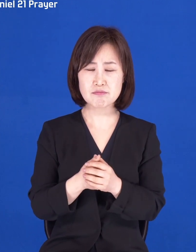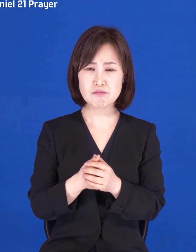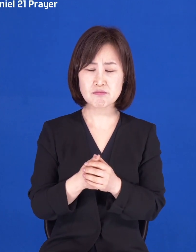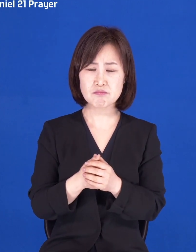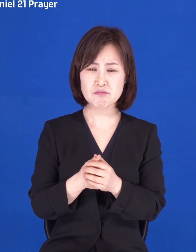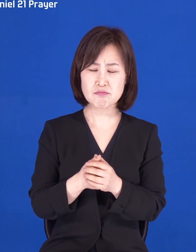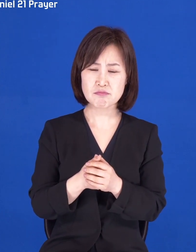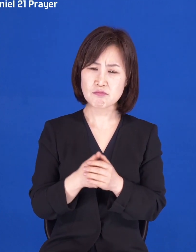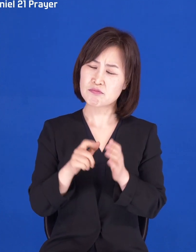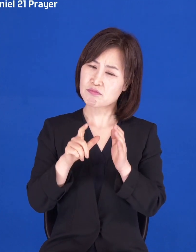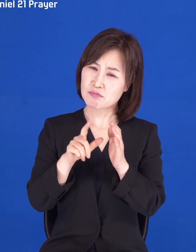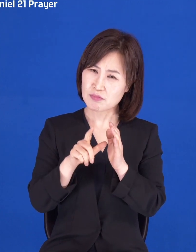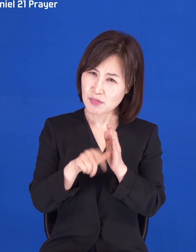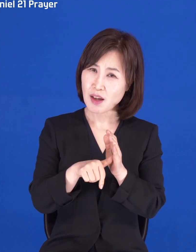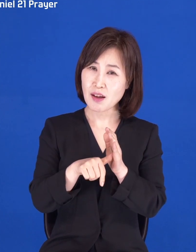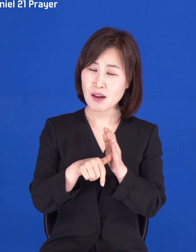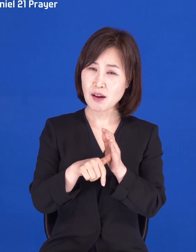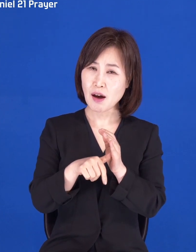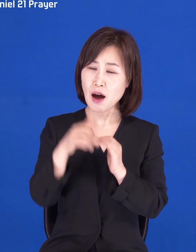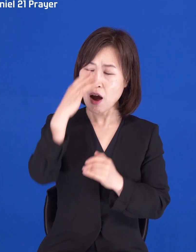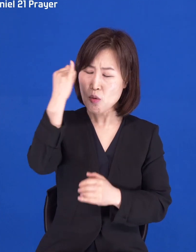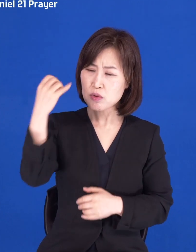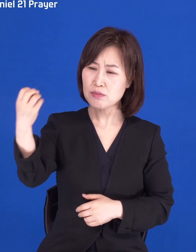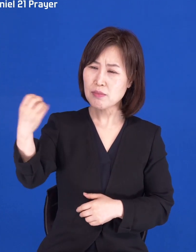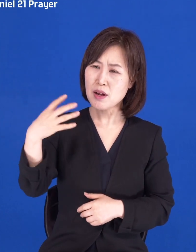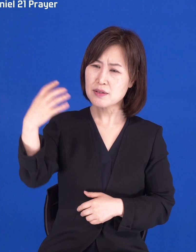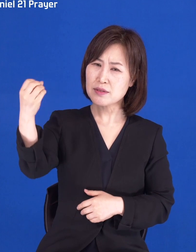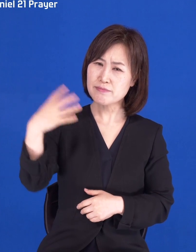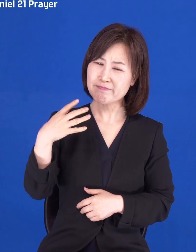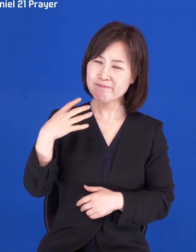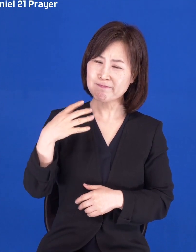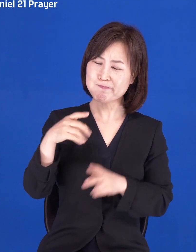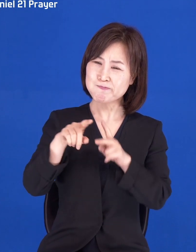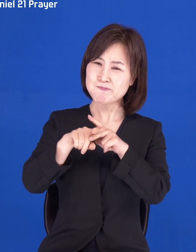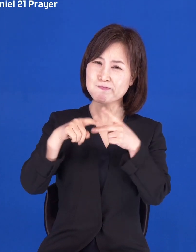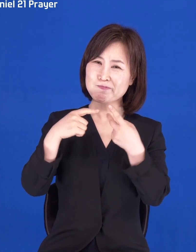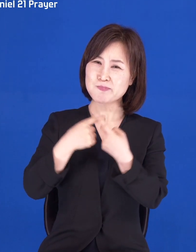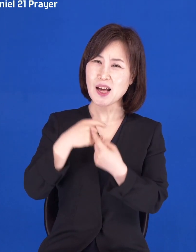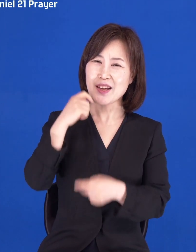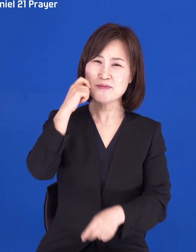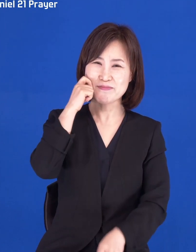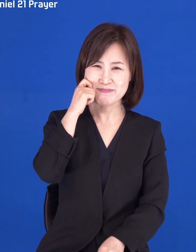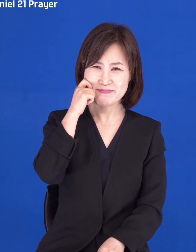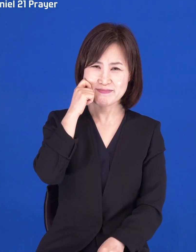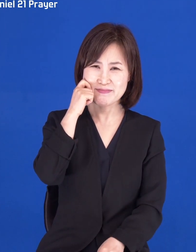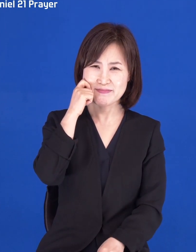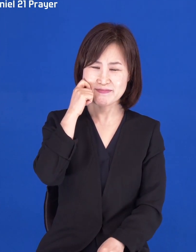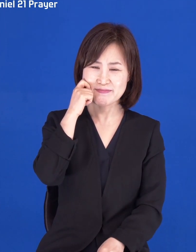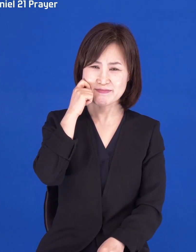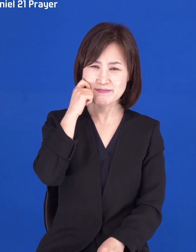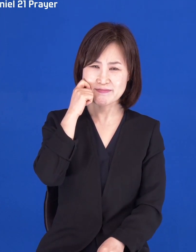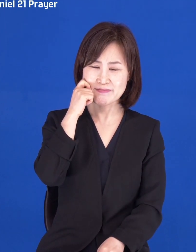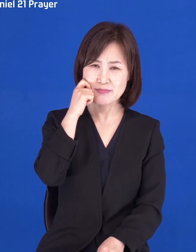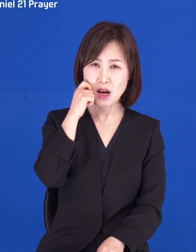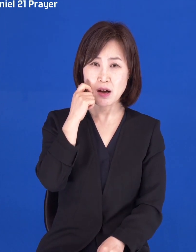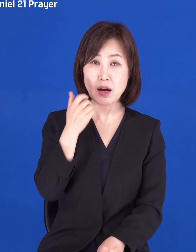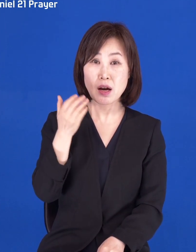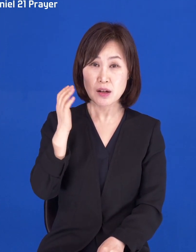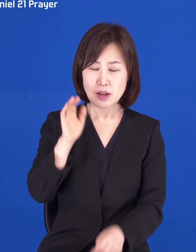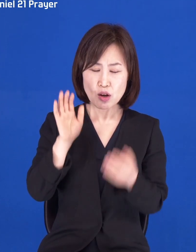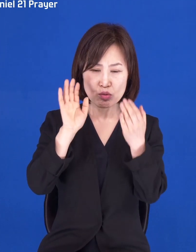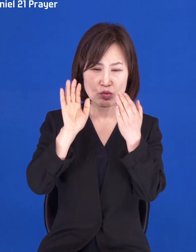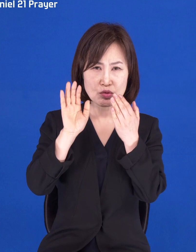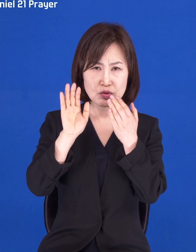그때는 왜 할머님께서 이런 말씀을 하시는지 이해가 되지 않았습니다. 그런데 그